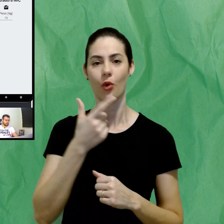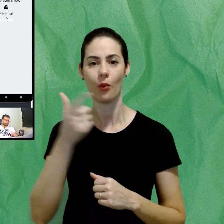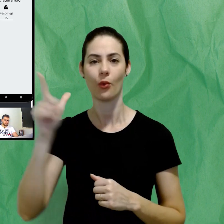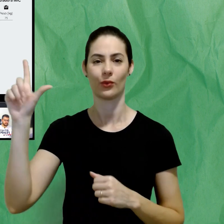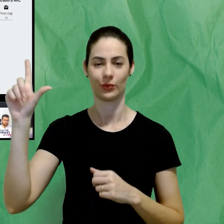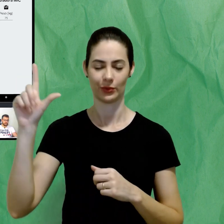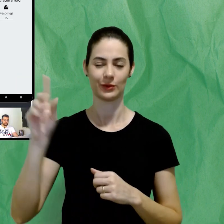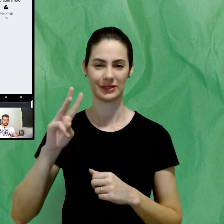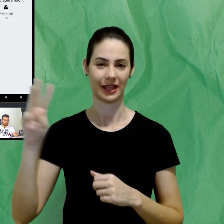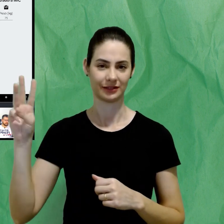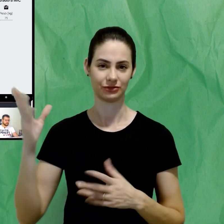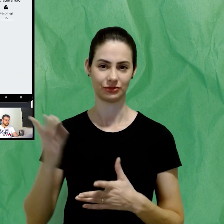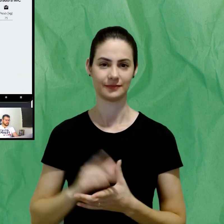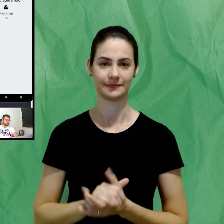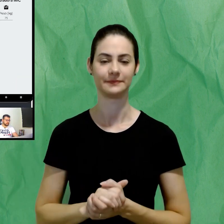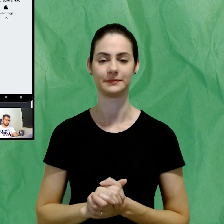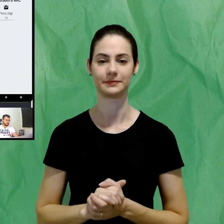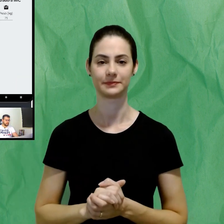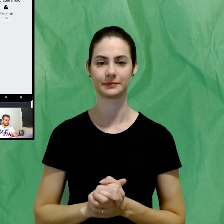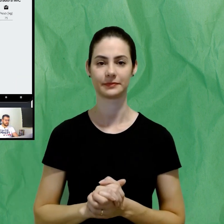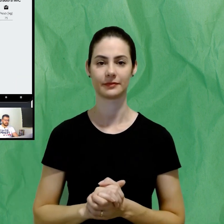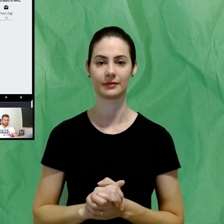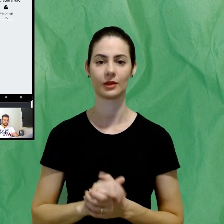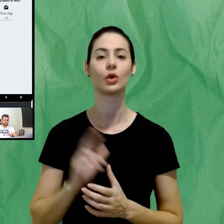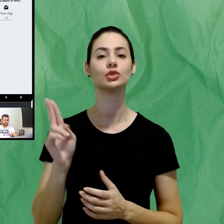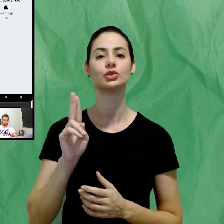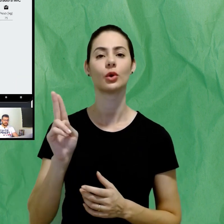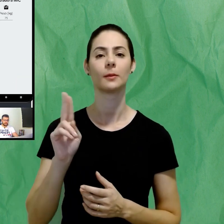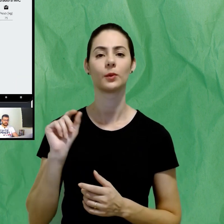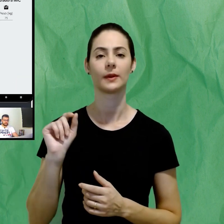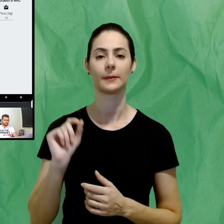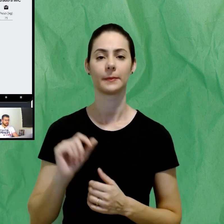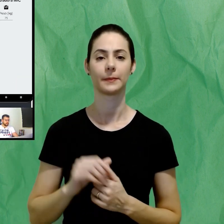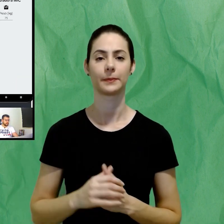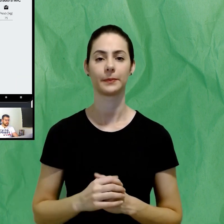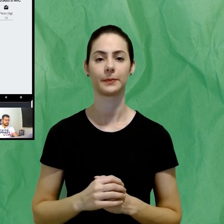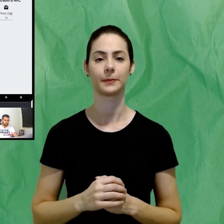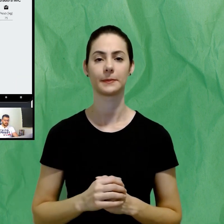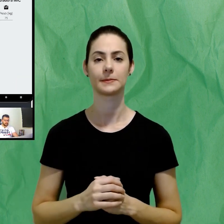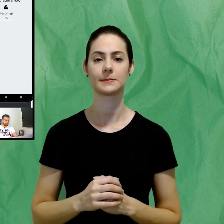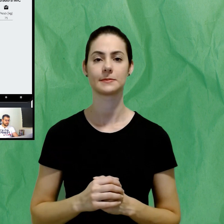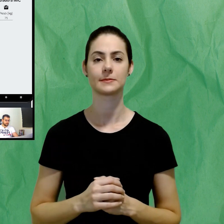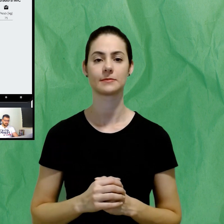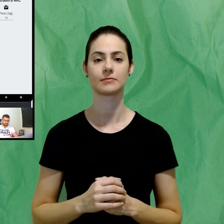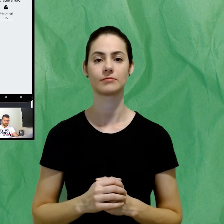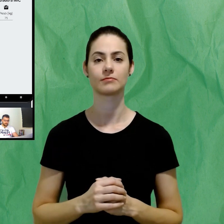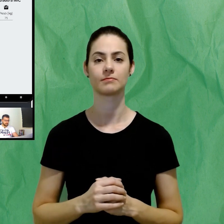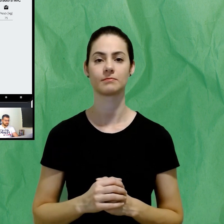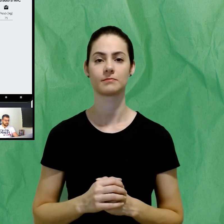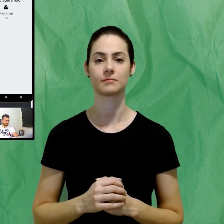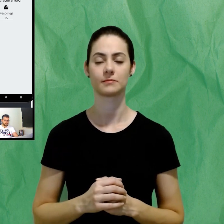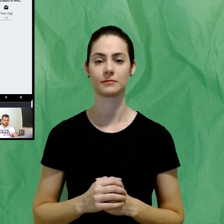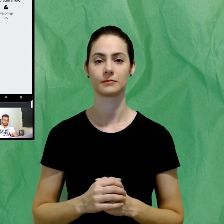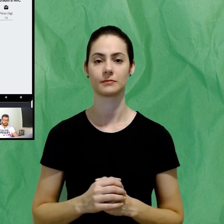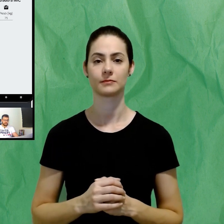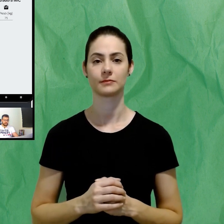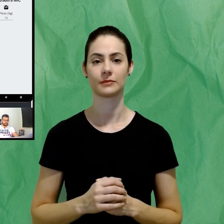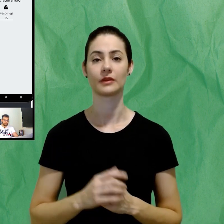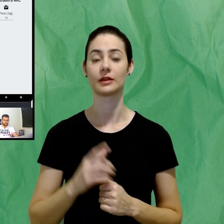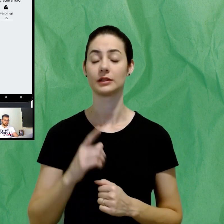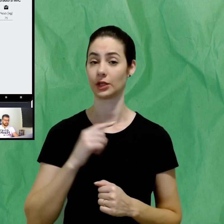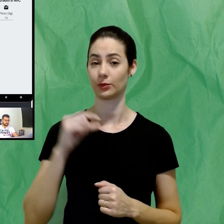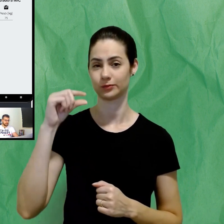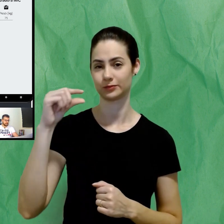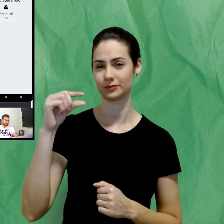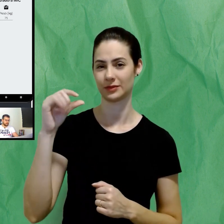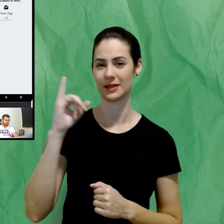Community Icons, tá? E o name que eu vou colocar é esse aqui, ó. A gente tem um ícone lá